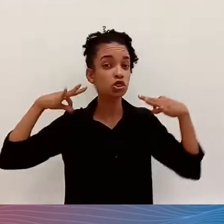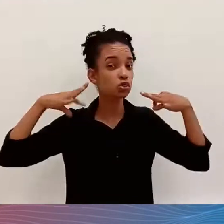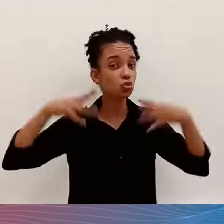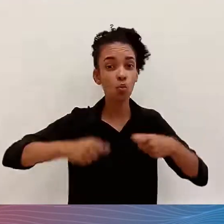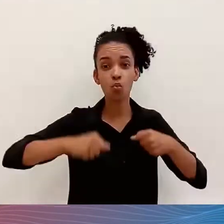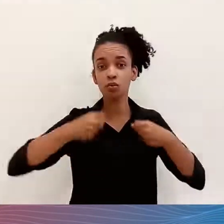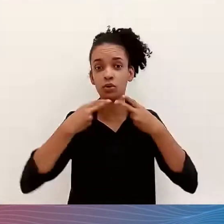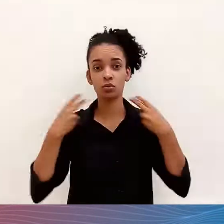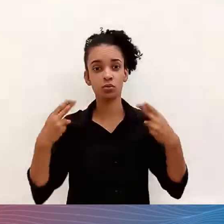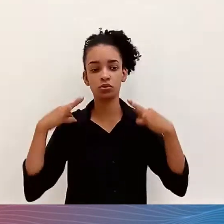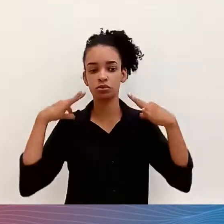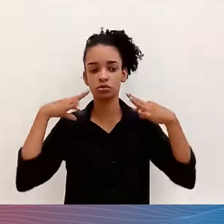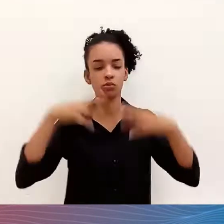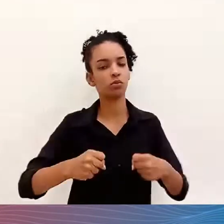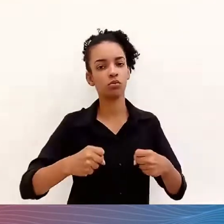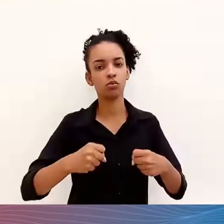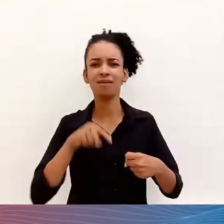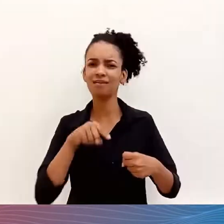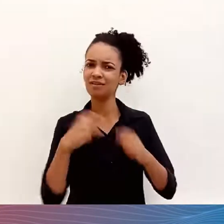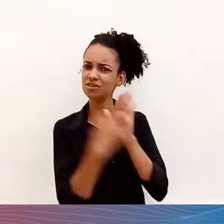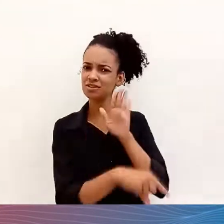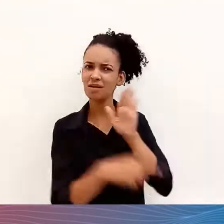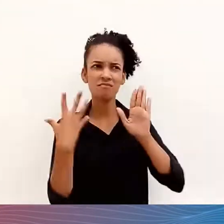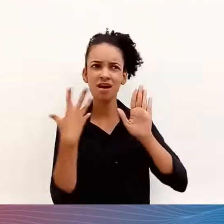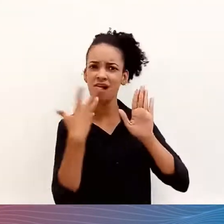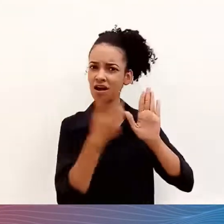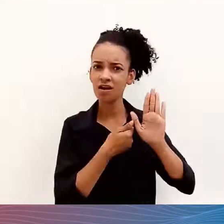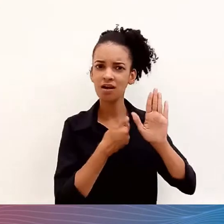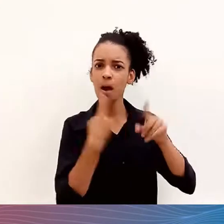versículo complementa o que nós lemos até agora.